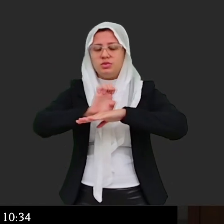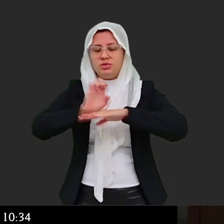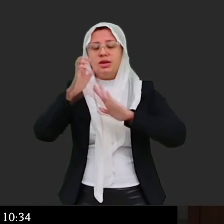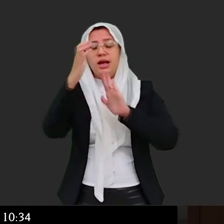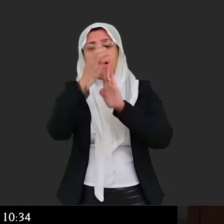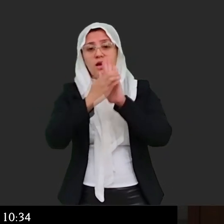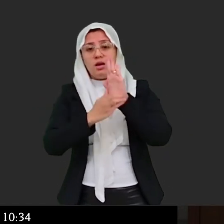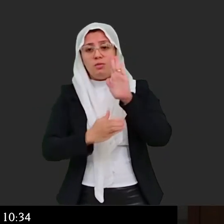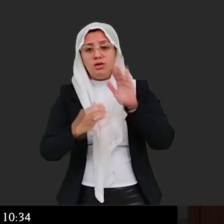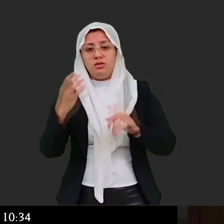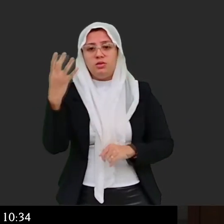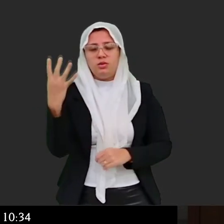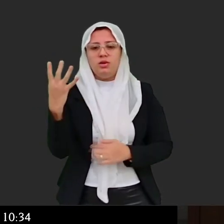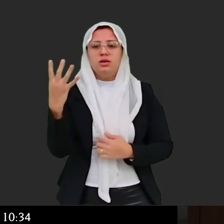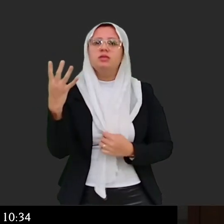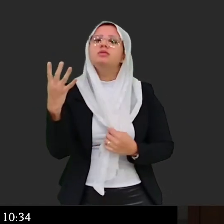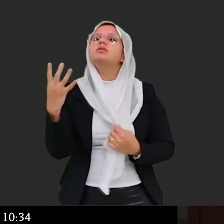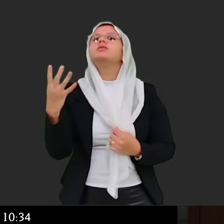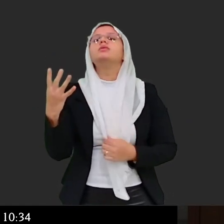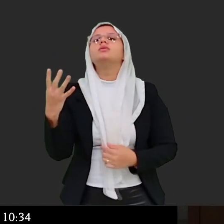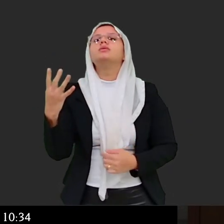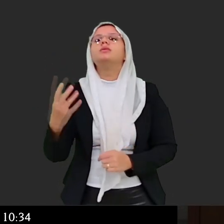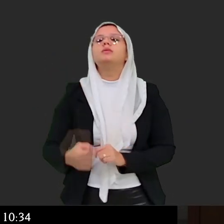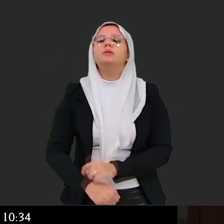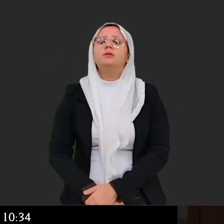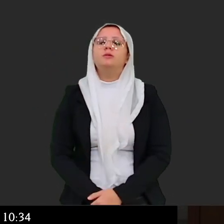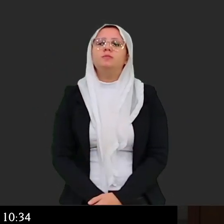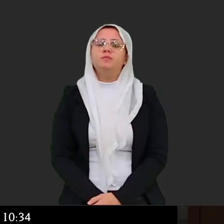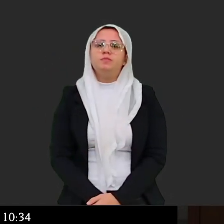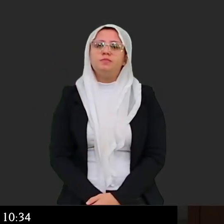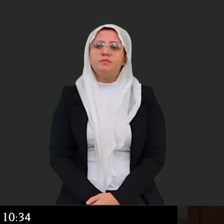Efésios, capítulo 4.